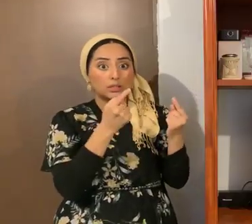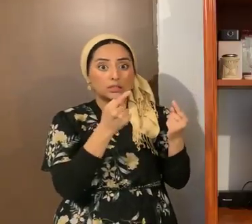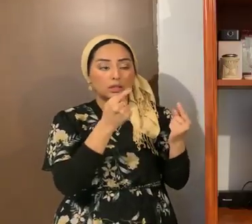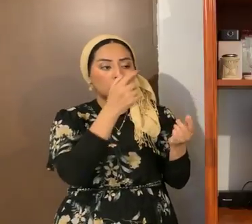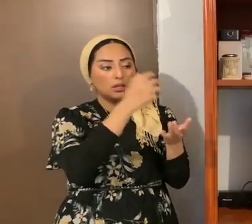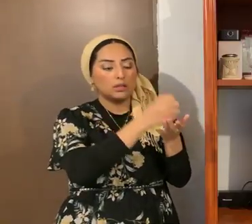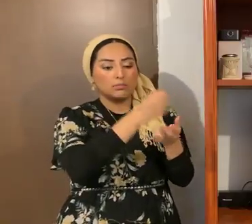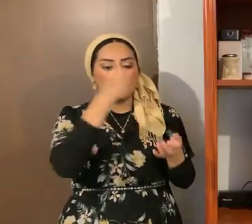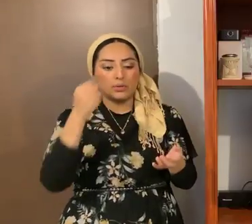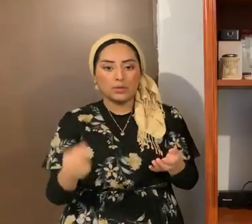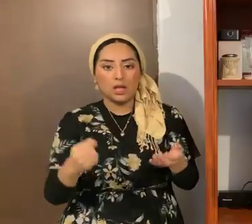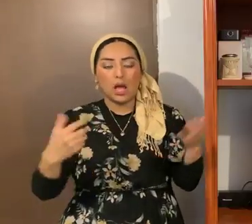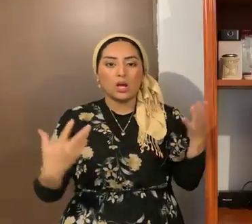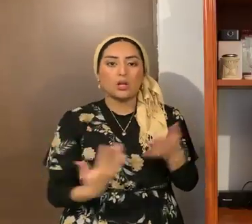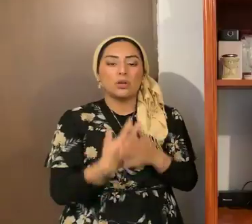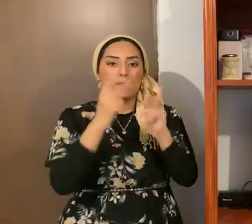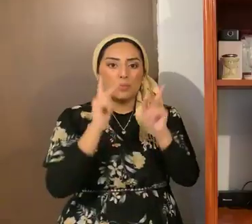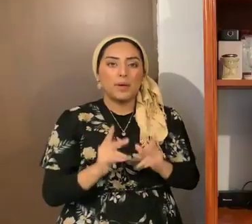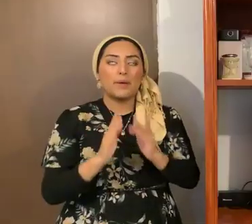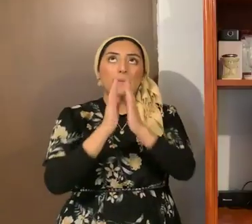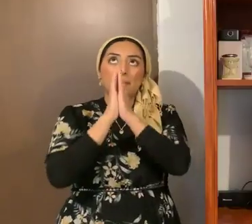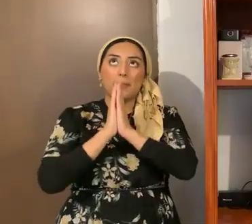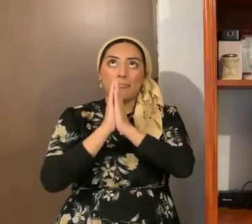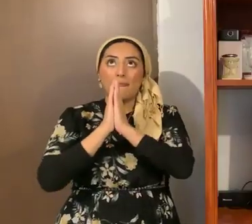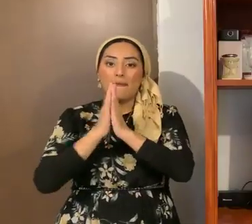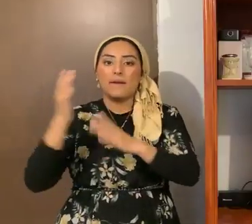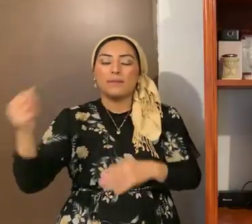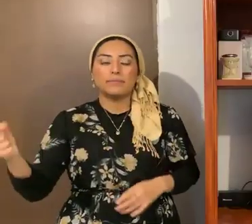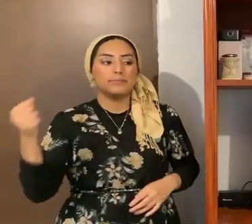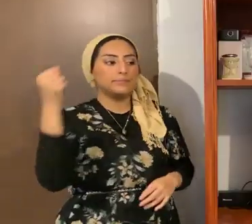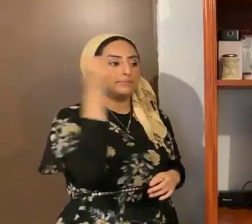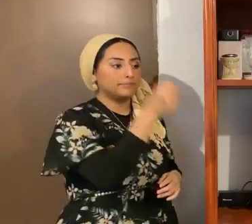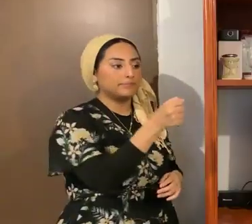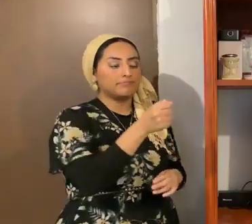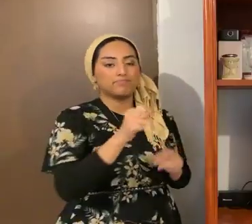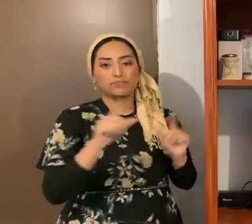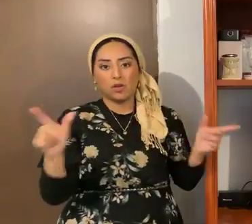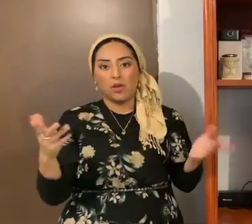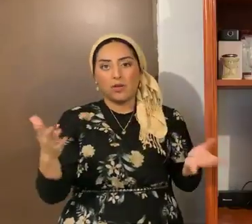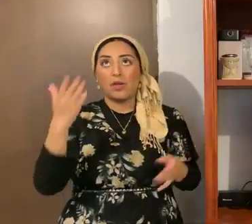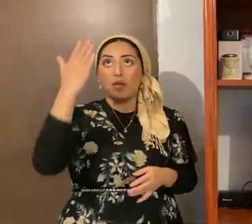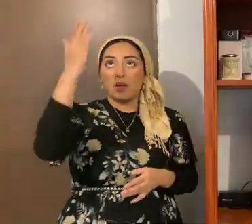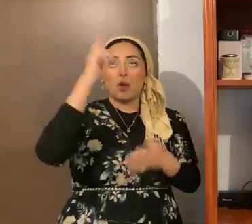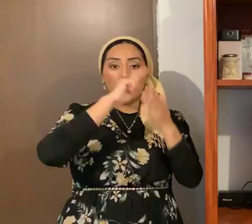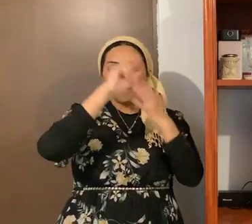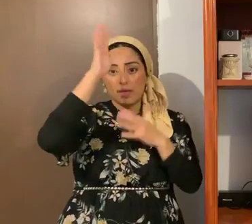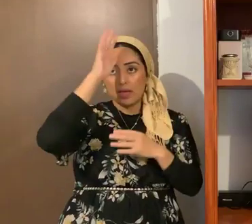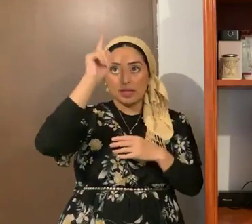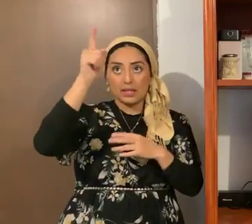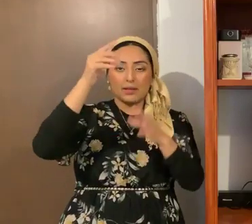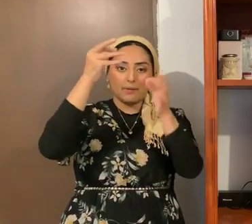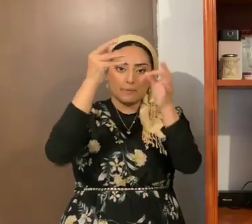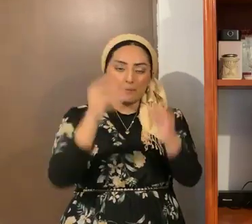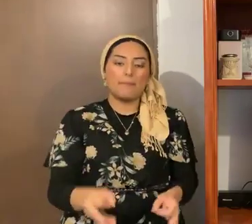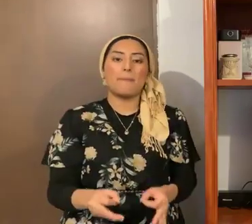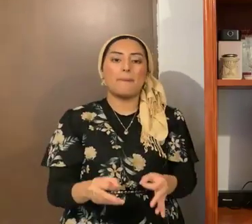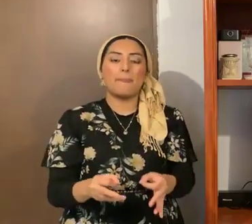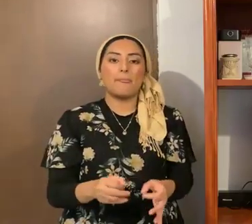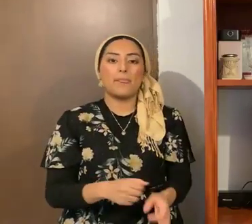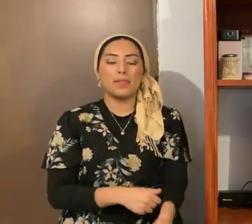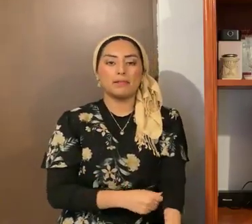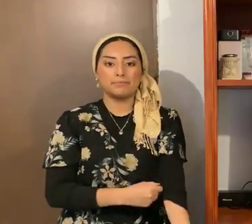se remueve, haciendo oración al ayuno, entonces se remueve y se busca otro y ya. Pero es el Eterno entonces porque cayó en